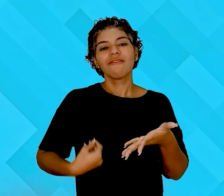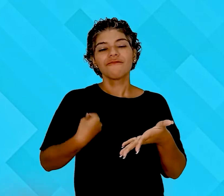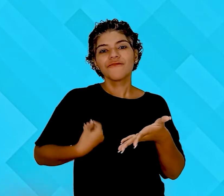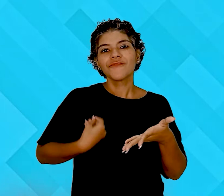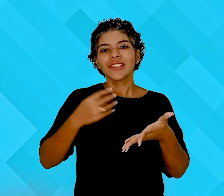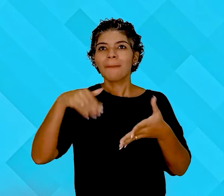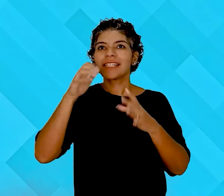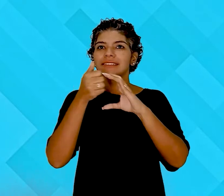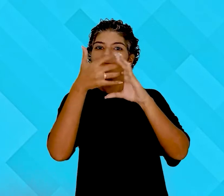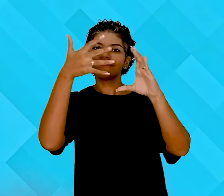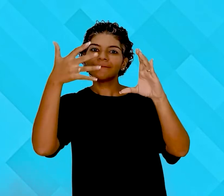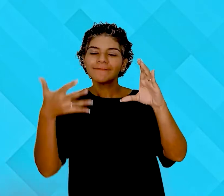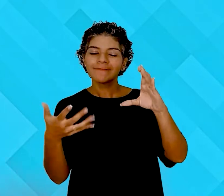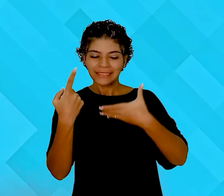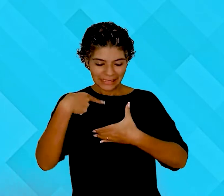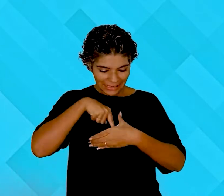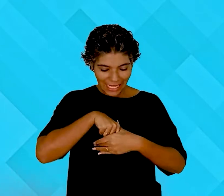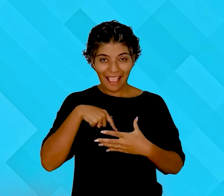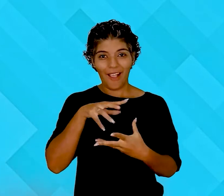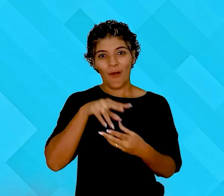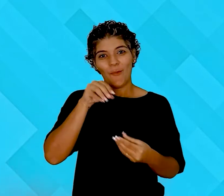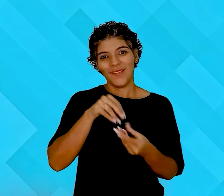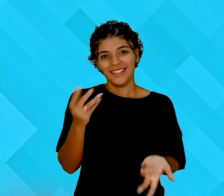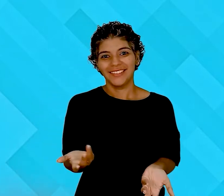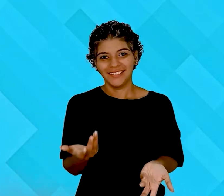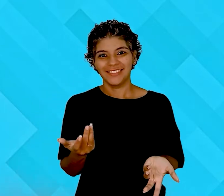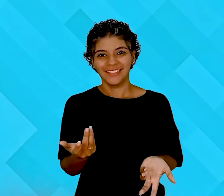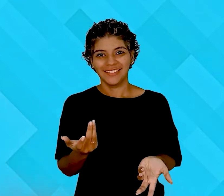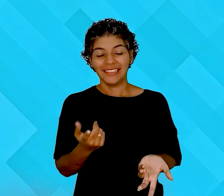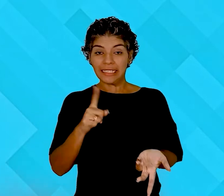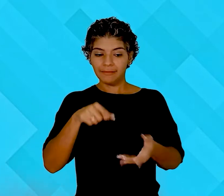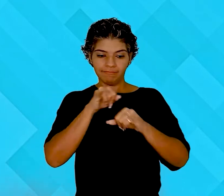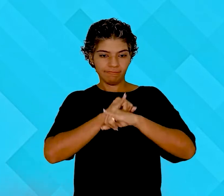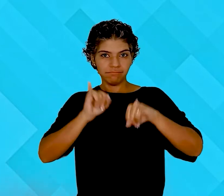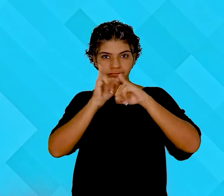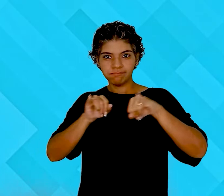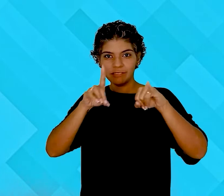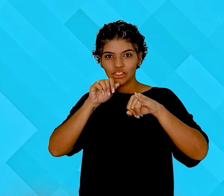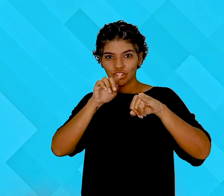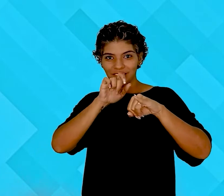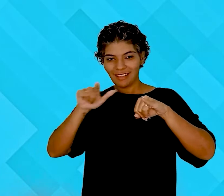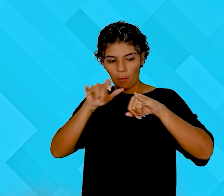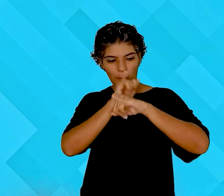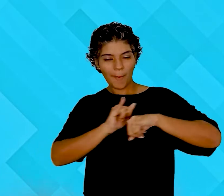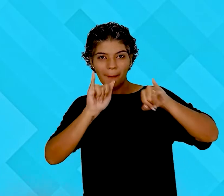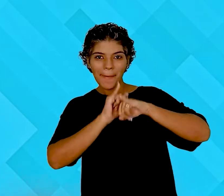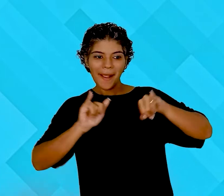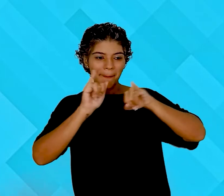poder usar o marketing digital, que é realmente visto de uma forma crua, de uma forma até meio feia, os